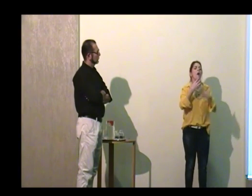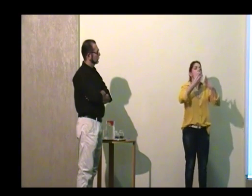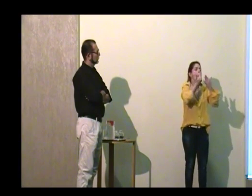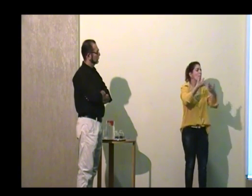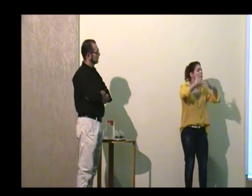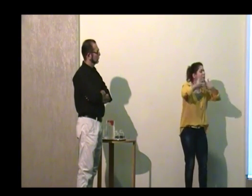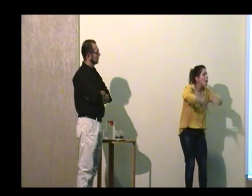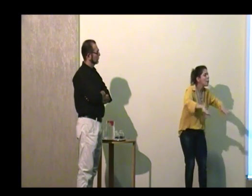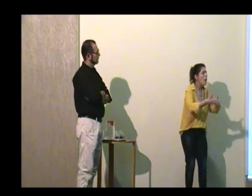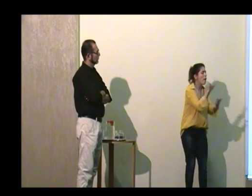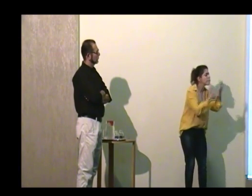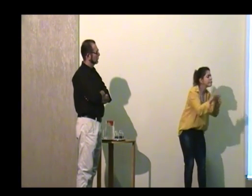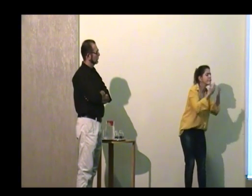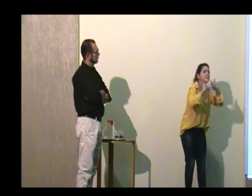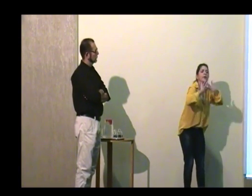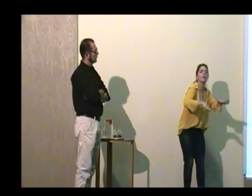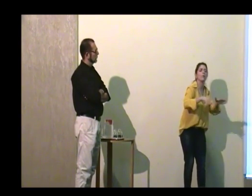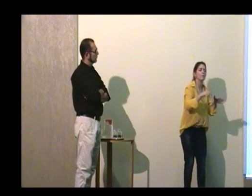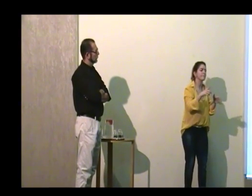né?